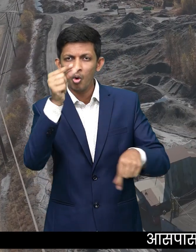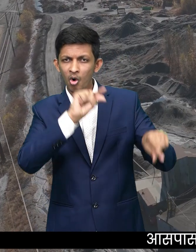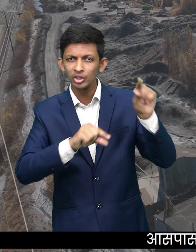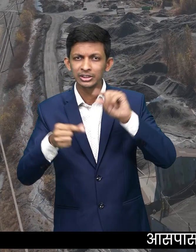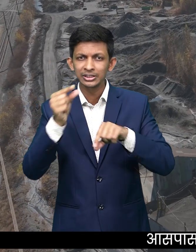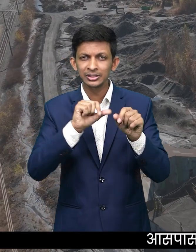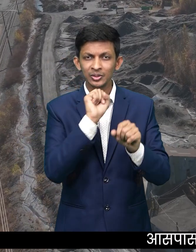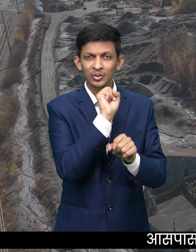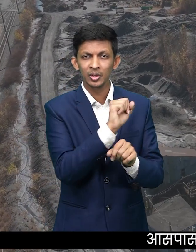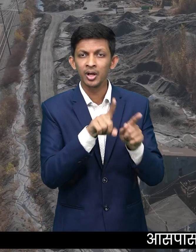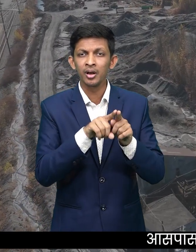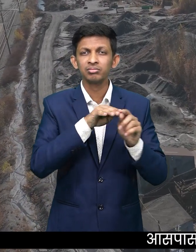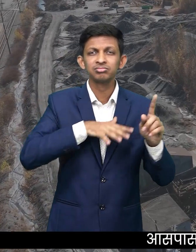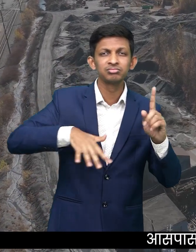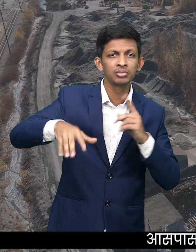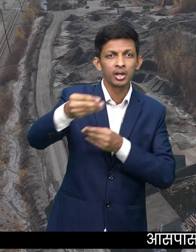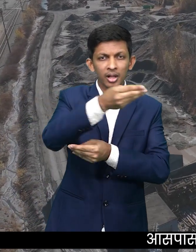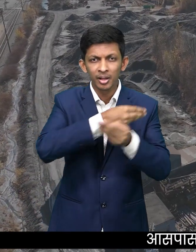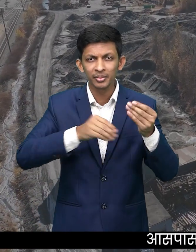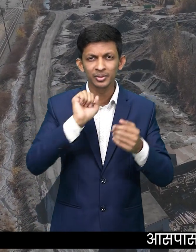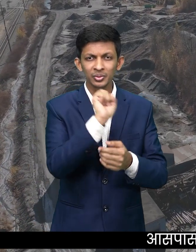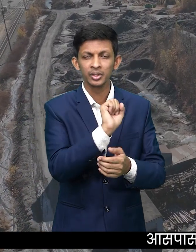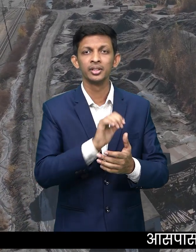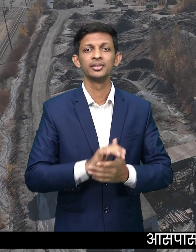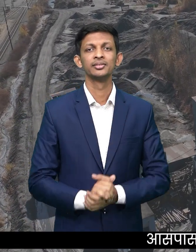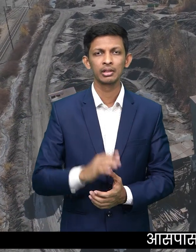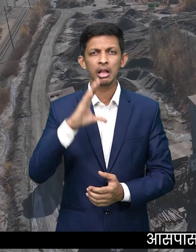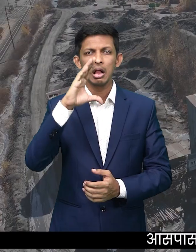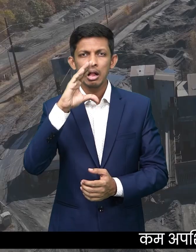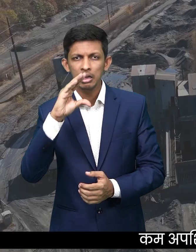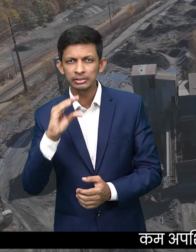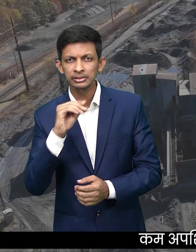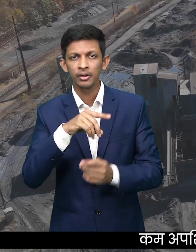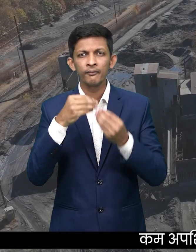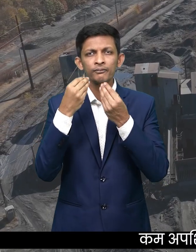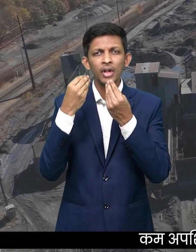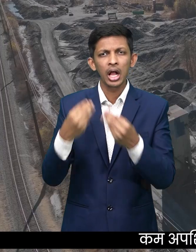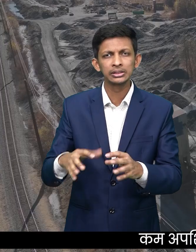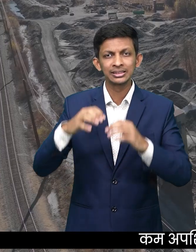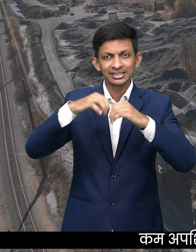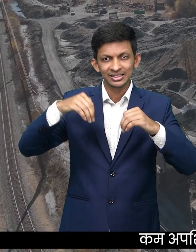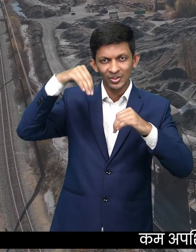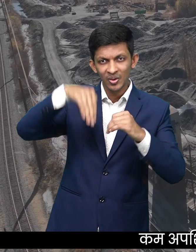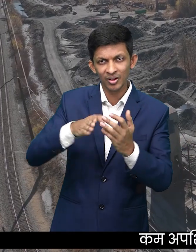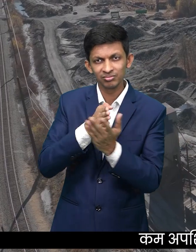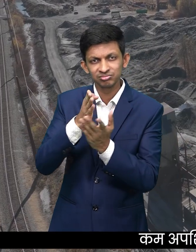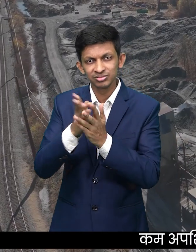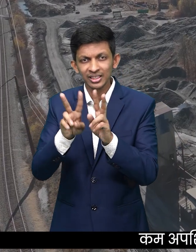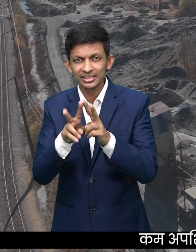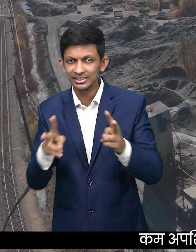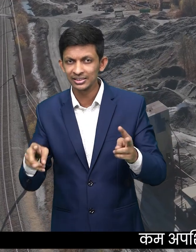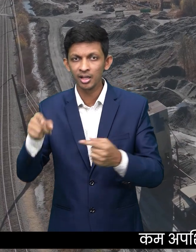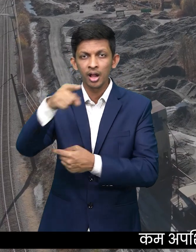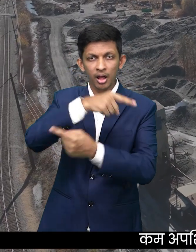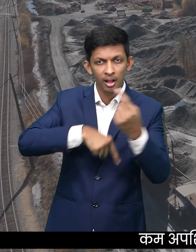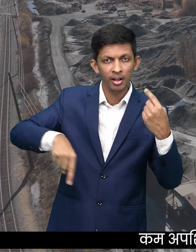के पारिस्थितिकी तंत्र में रिसाव होते हैं। कम अपशिष्ट खनन के विधियों